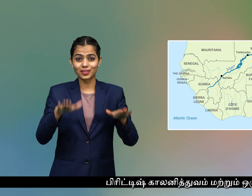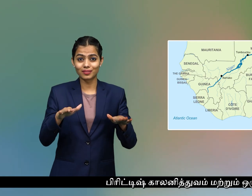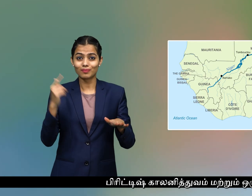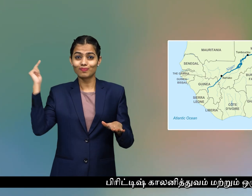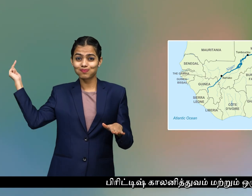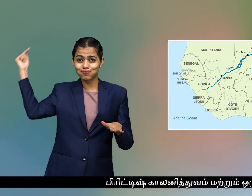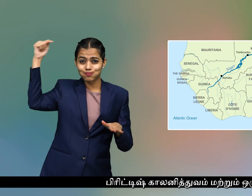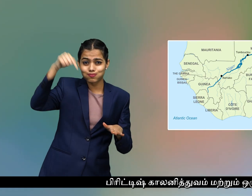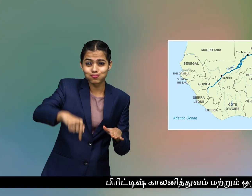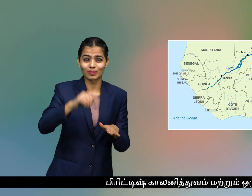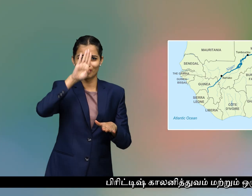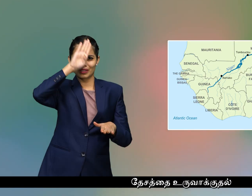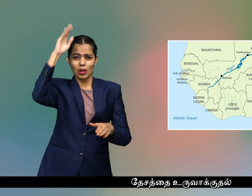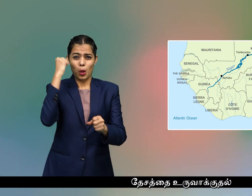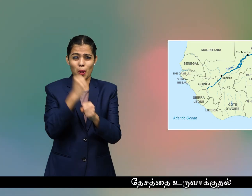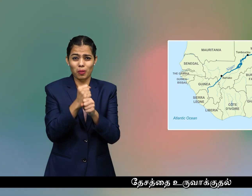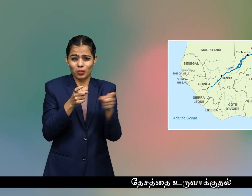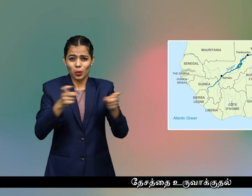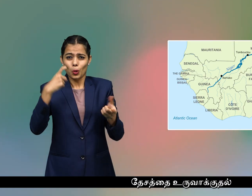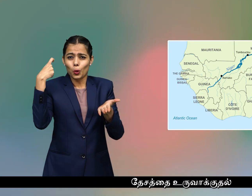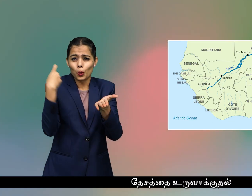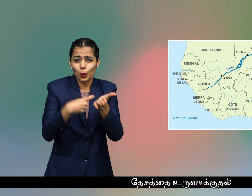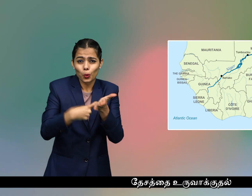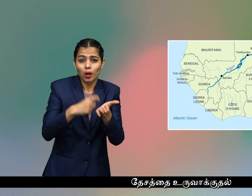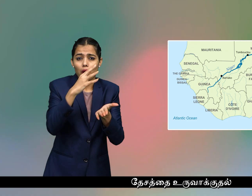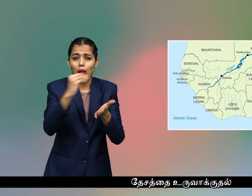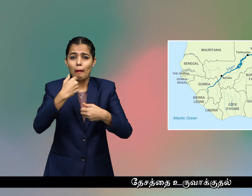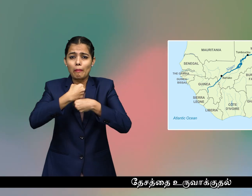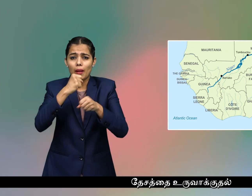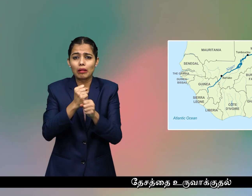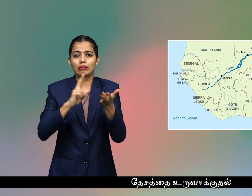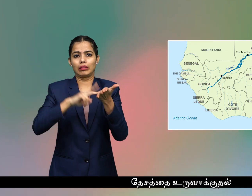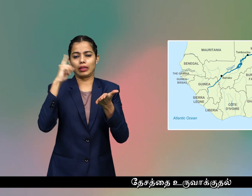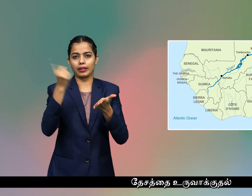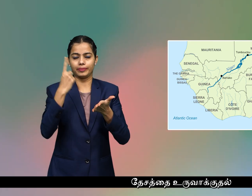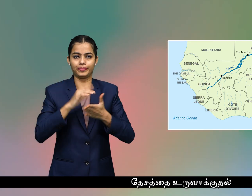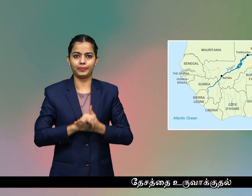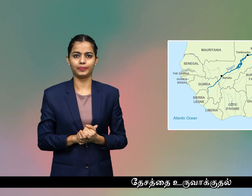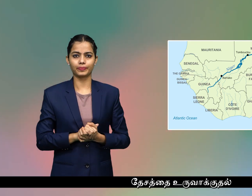பிரிட்டிஷ் காலனித்துவம் மற்றும் ஒரு தேசத்தை உருவாக்குதல்.